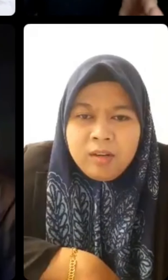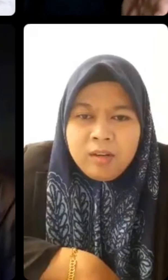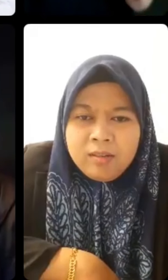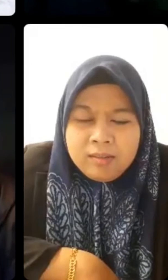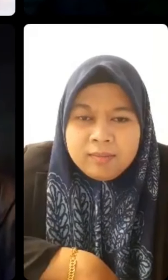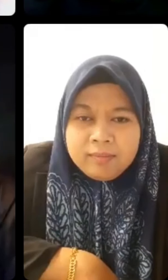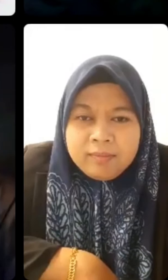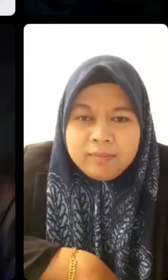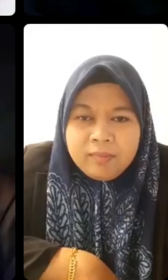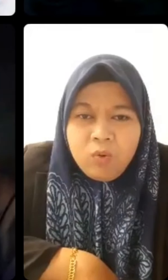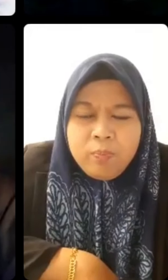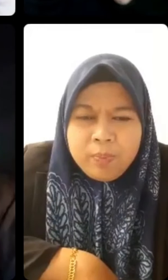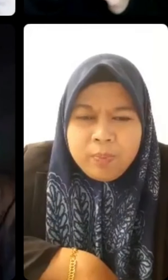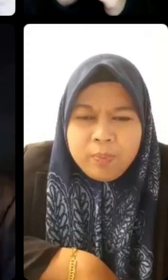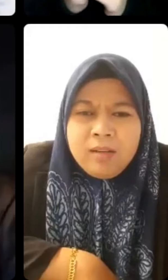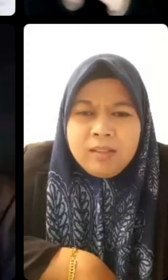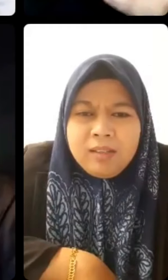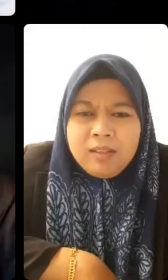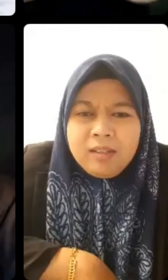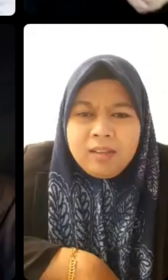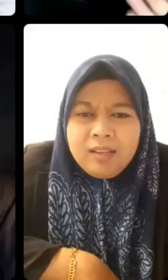semua orang lupa